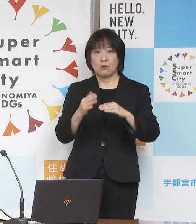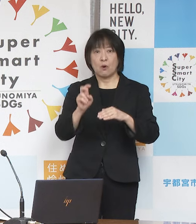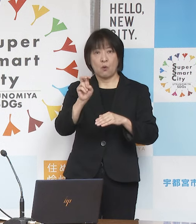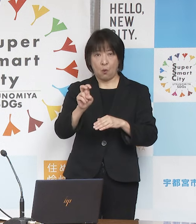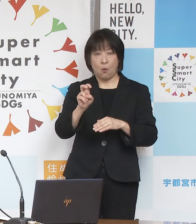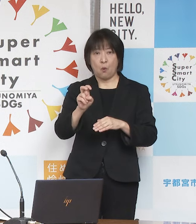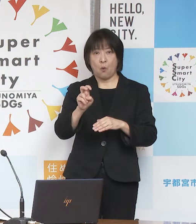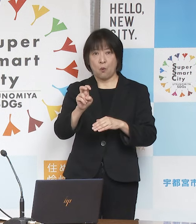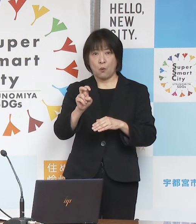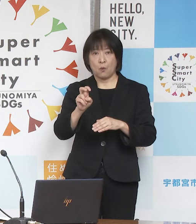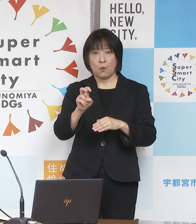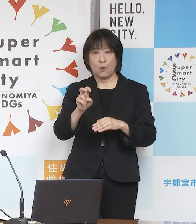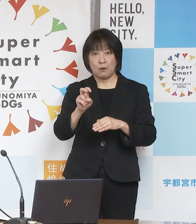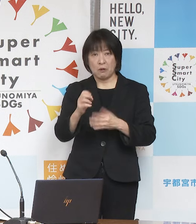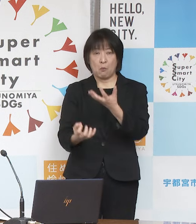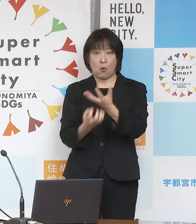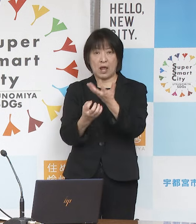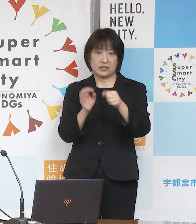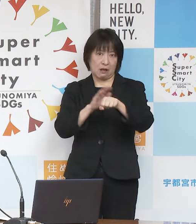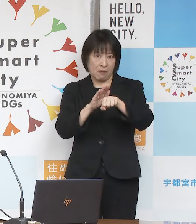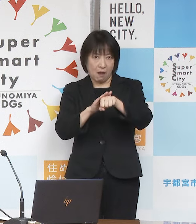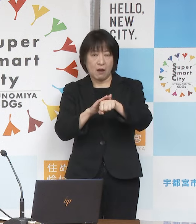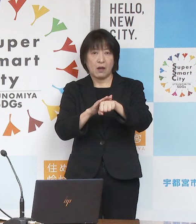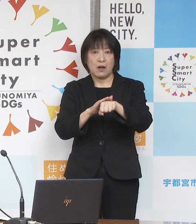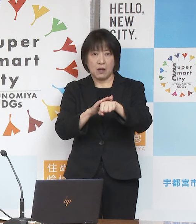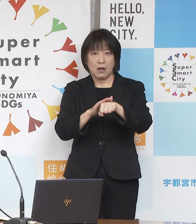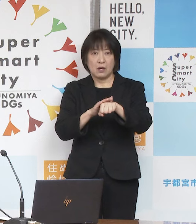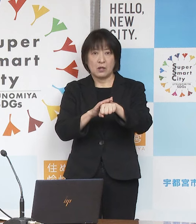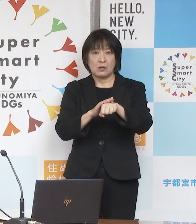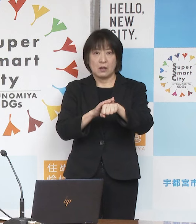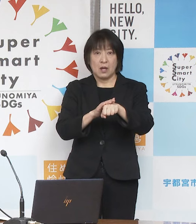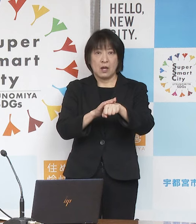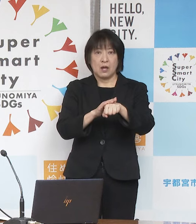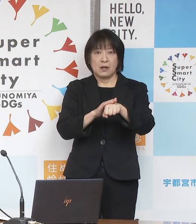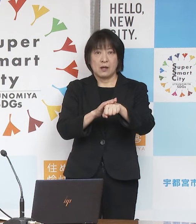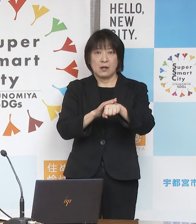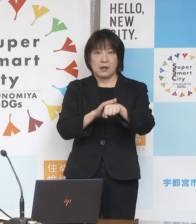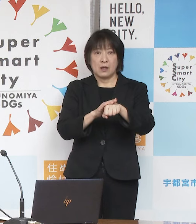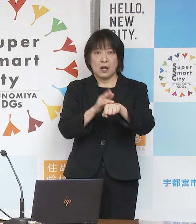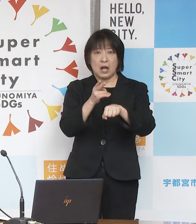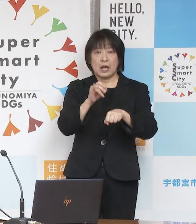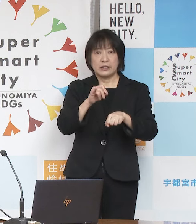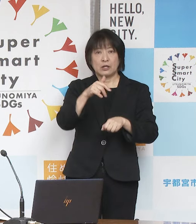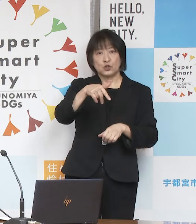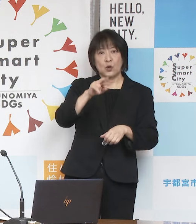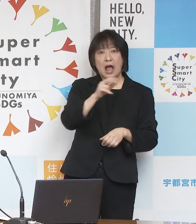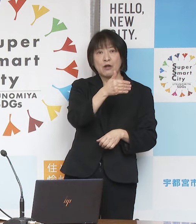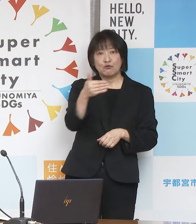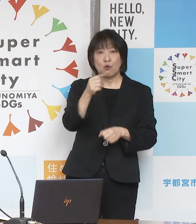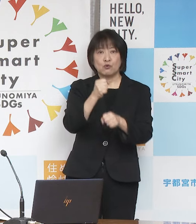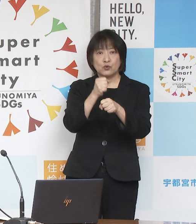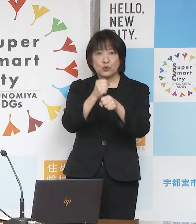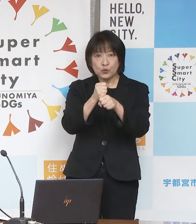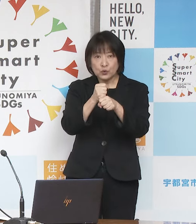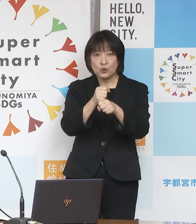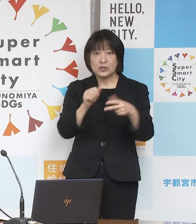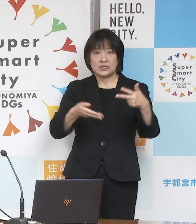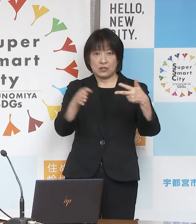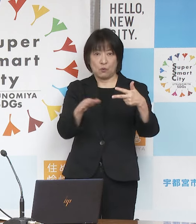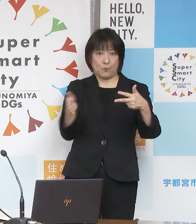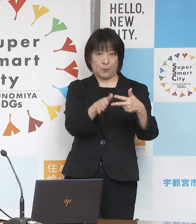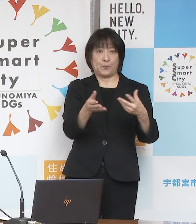コンペアみたいなもので送ってあの燃やしてるんですがまそれにあの肺余裕のあのまいゆ余裕スラグを作るための設備をつけておりますえ6